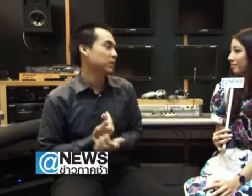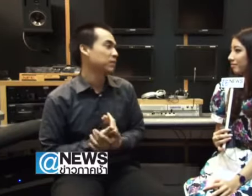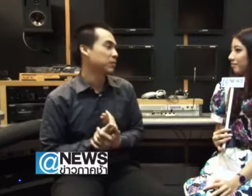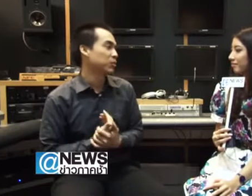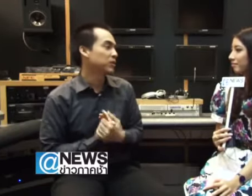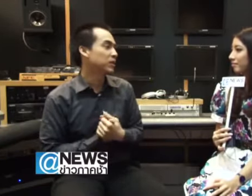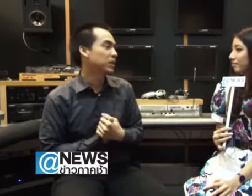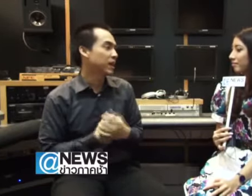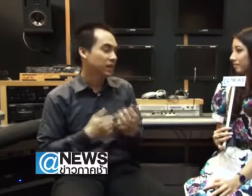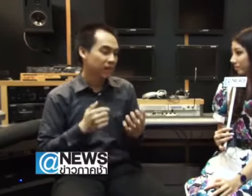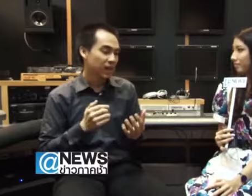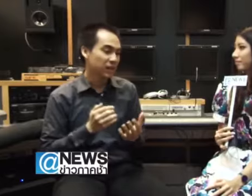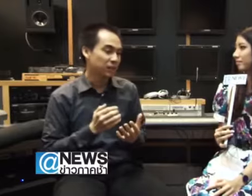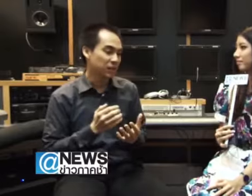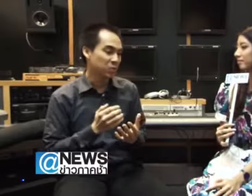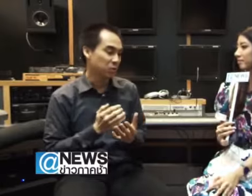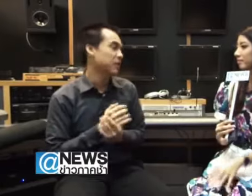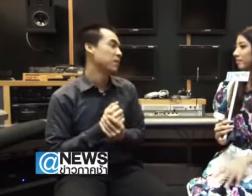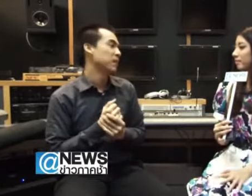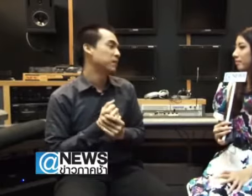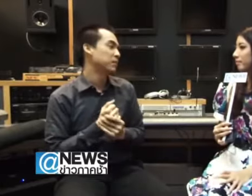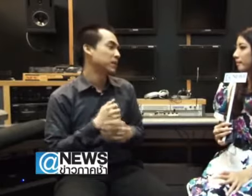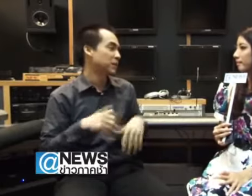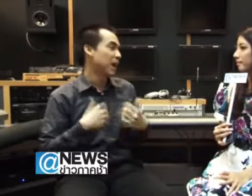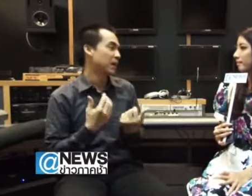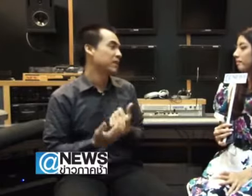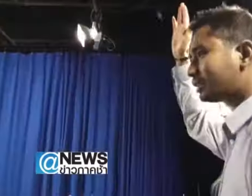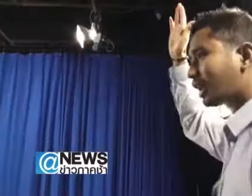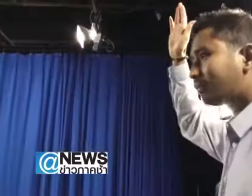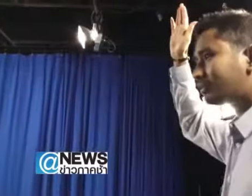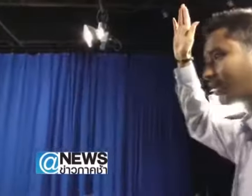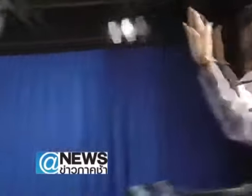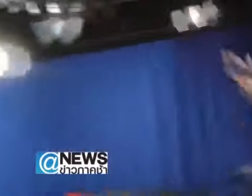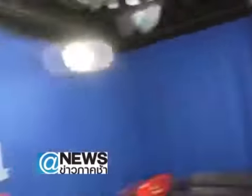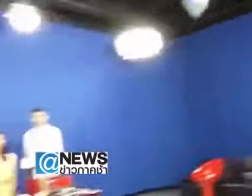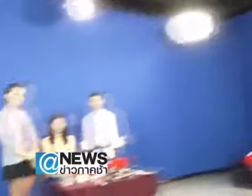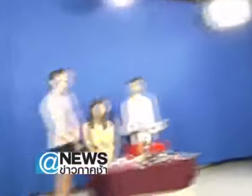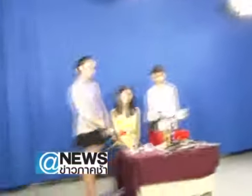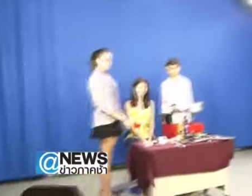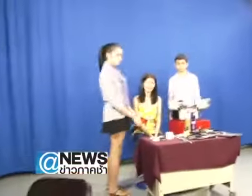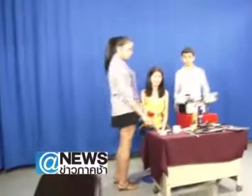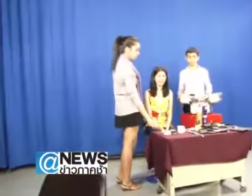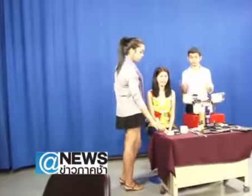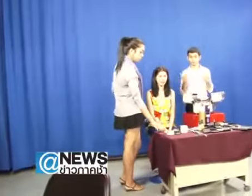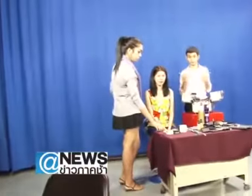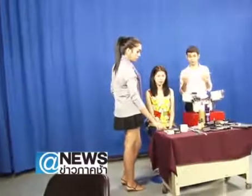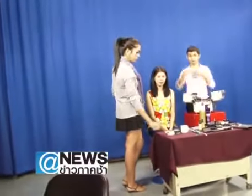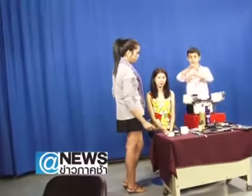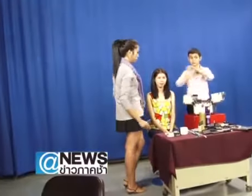เป็นโปรดิวเซอร์ก็เลยให้เด็กหูดีเนี่ยเป็นทีมงานแล้วก็คนหูหนวกไปเป็นพิธีกรแต่ก็จะมีบางรายการที่คนหูหนวก